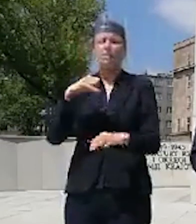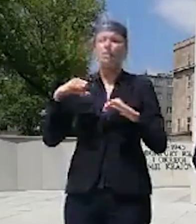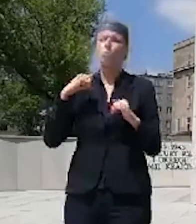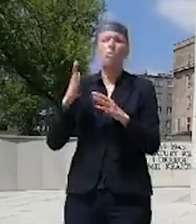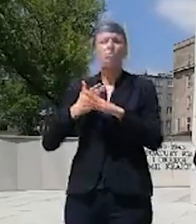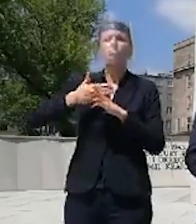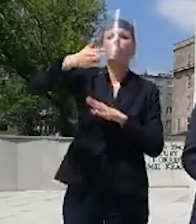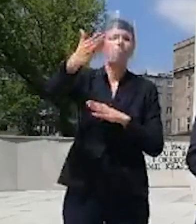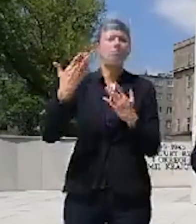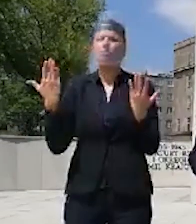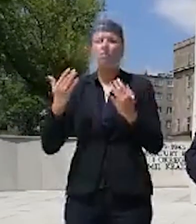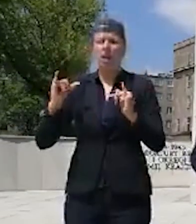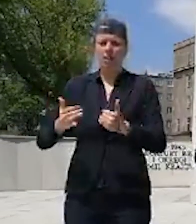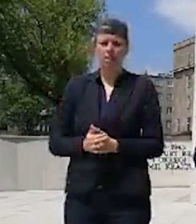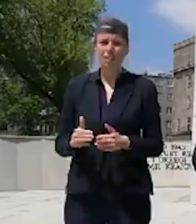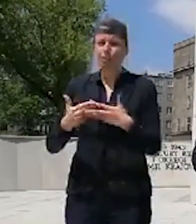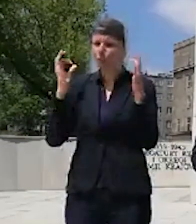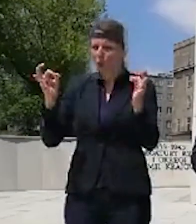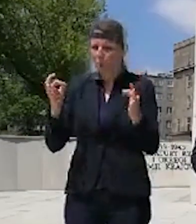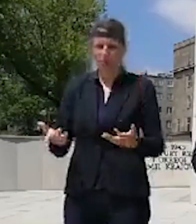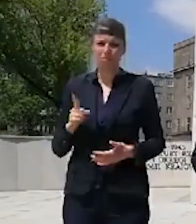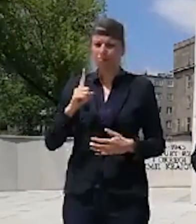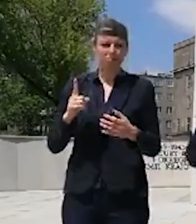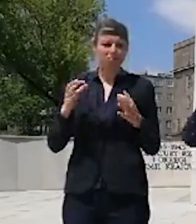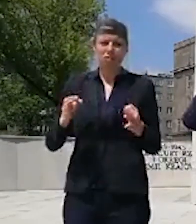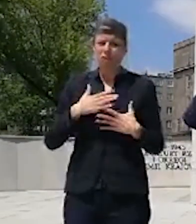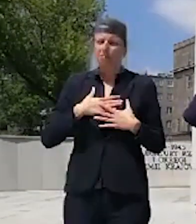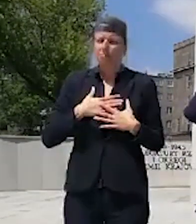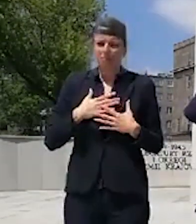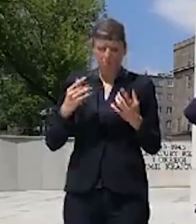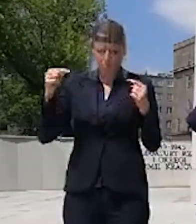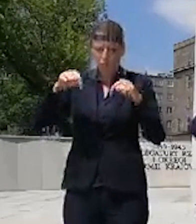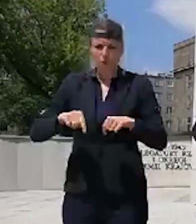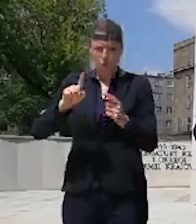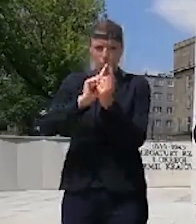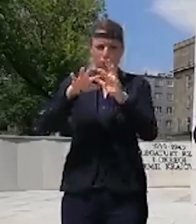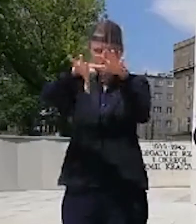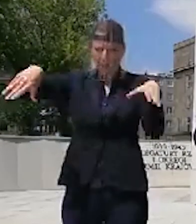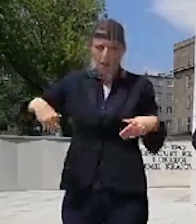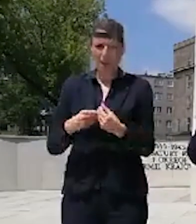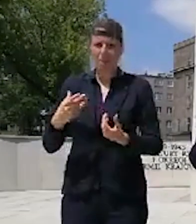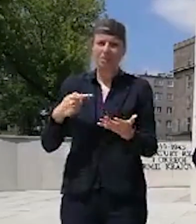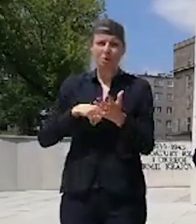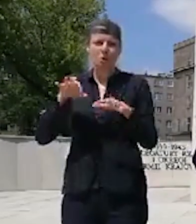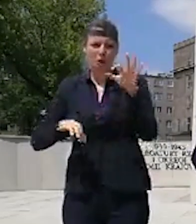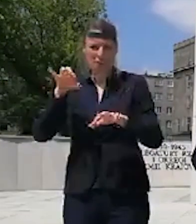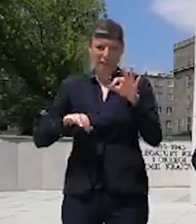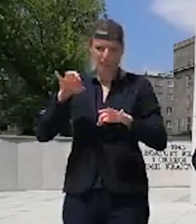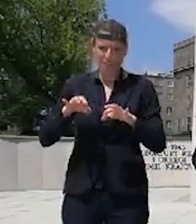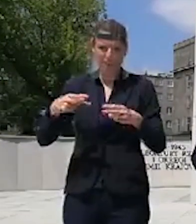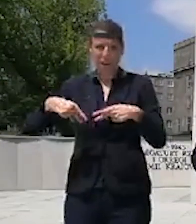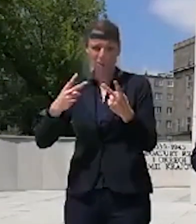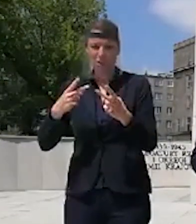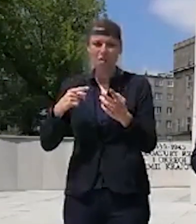Dziękuję, witam Państwa serdecznie. To dla mnie ogromny zaszczyt móc się z Państwem dzisiaj w tym miejscu spotkać na konferencji prasowej w